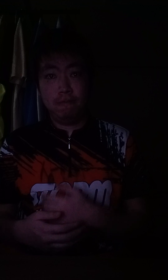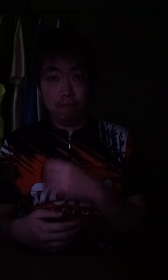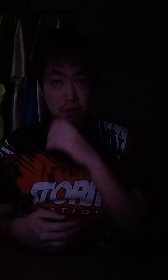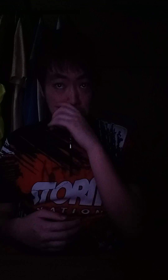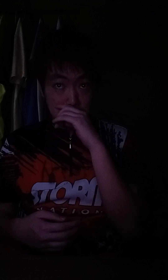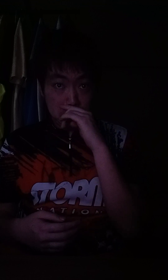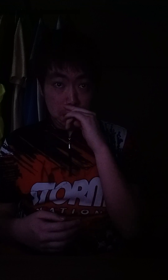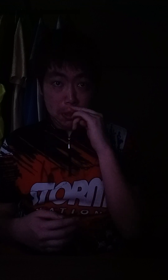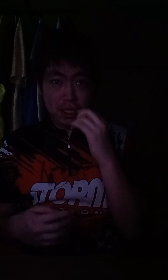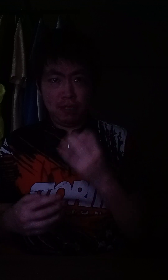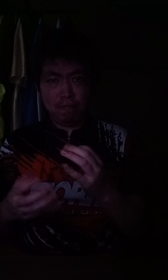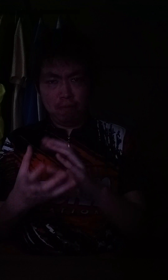이렇게 배가 뻥뻥해?